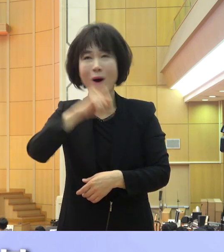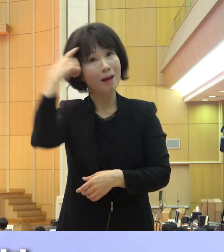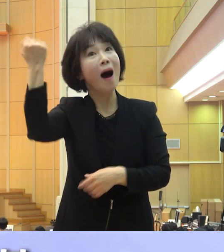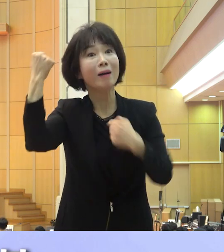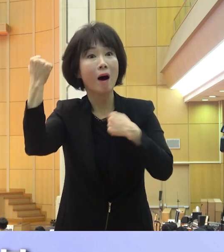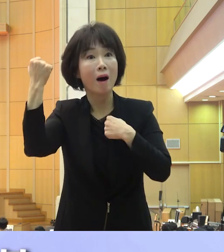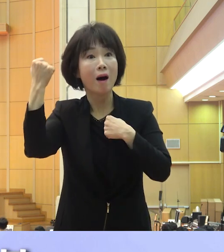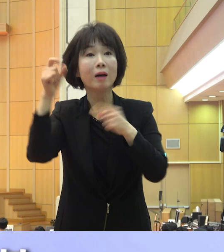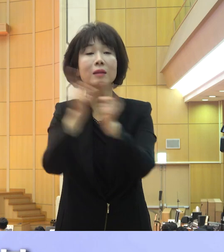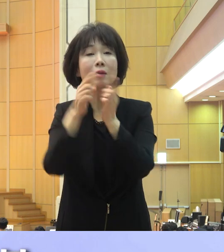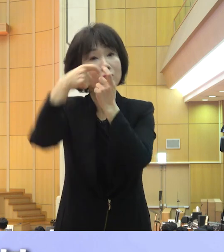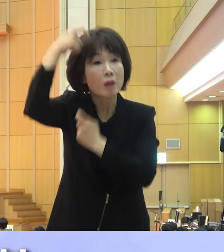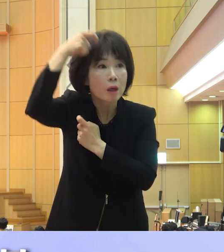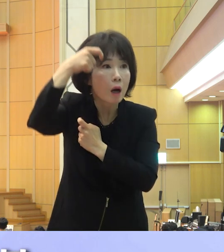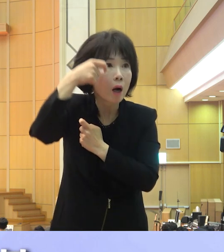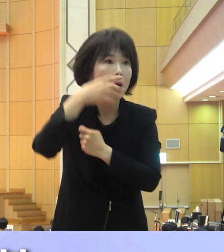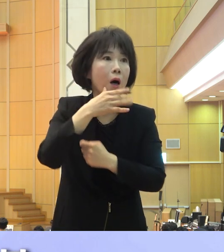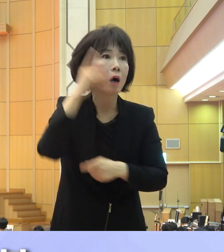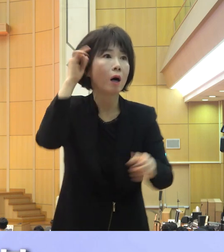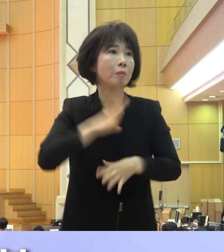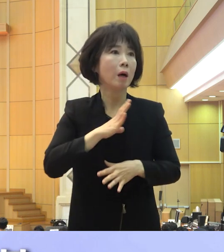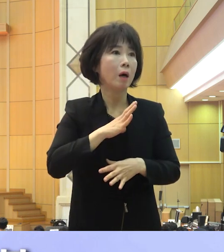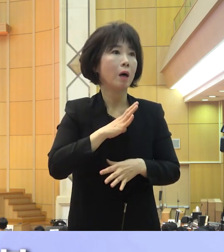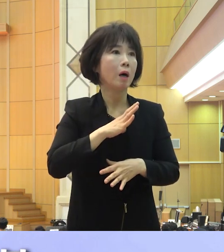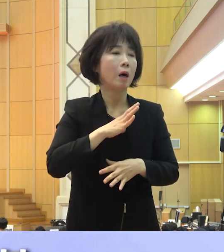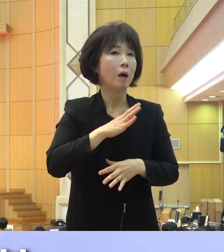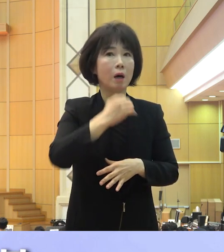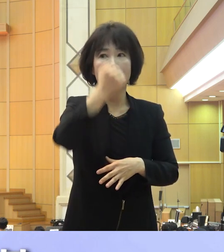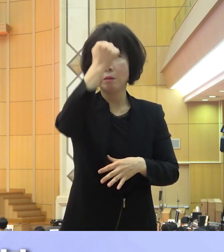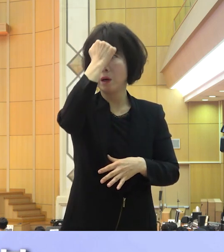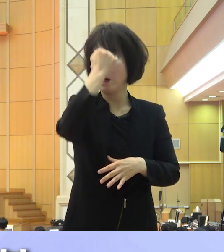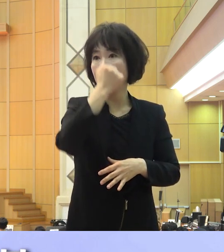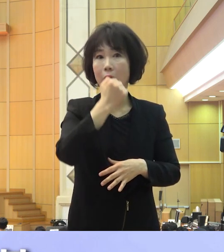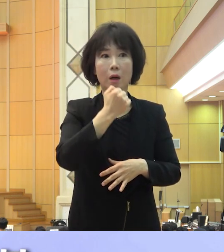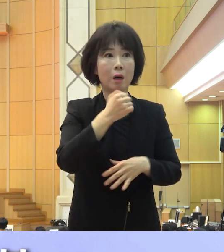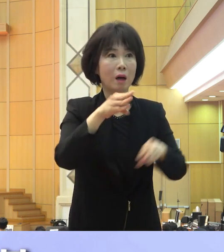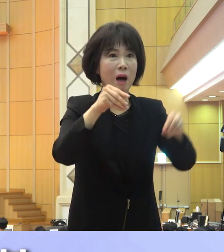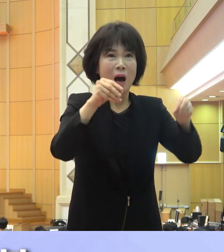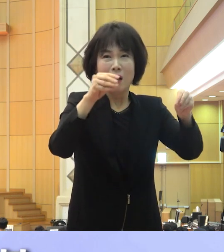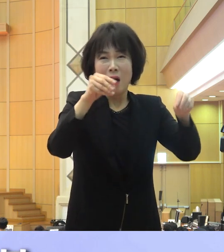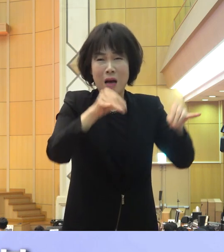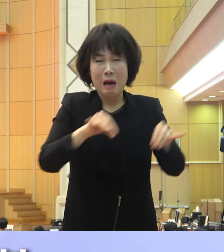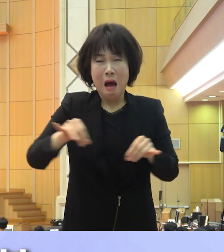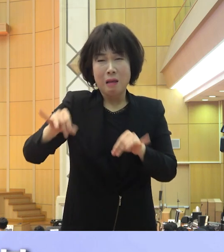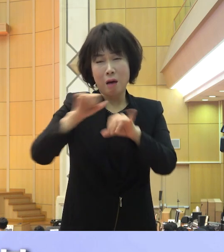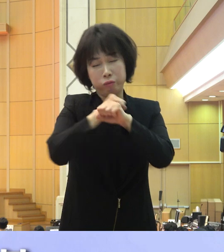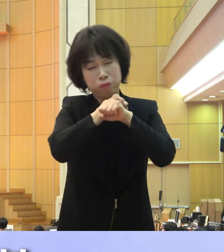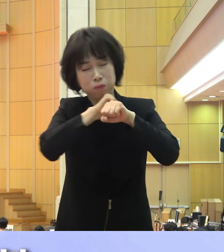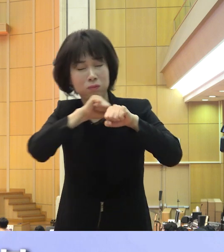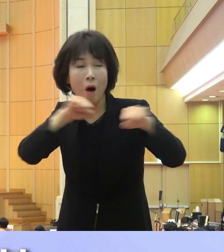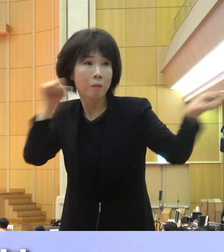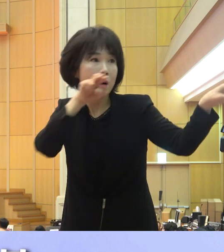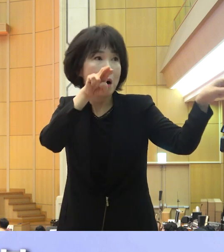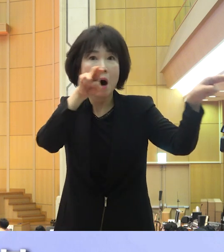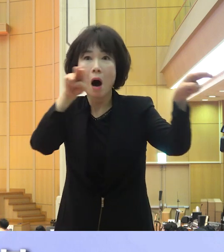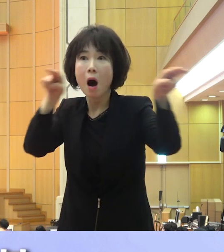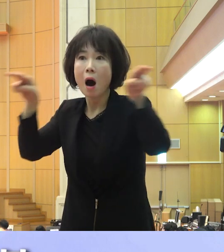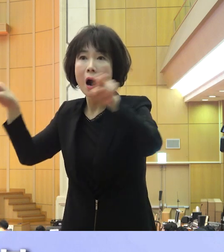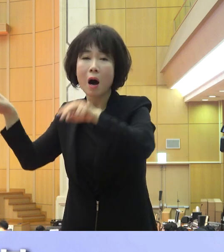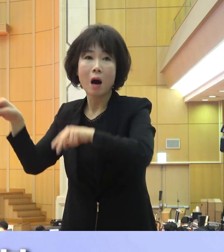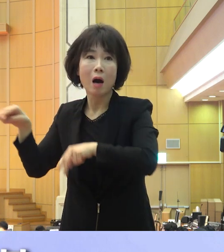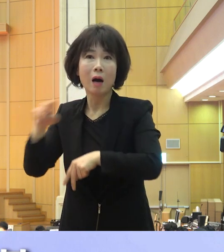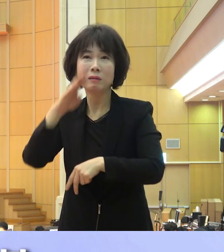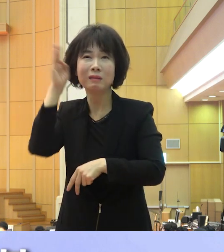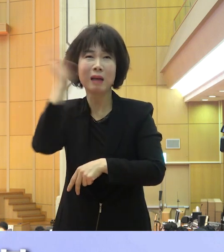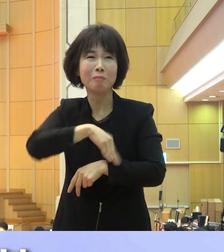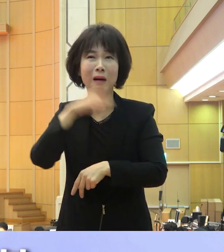알았는데 가보니까 황무지입니다. 사막과 같은 땅입니다. 거기서